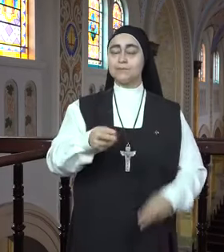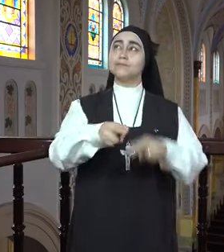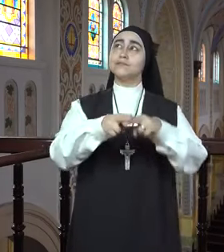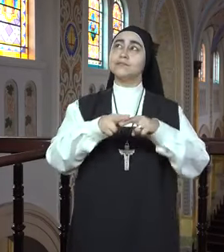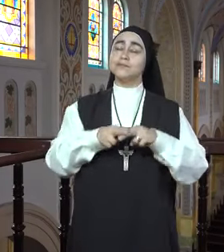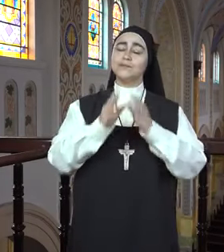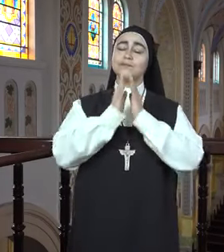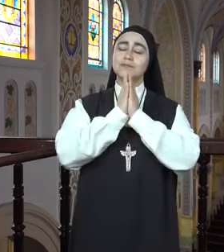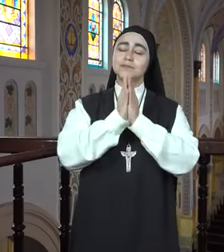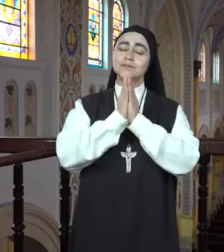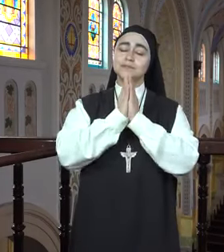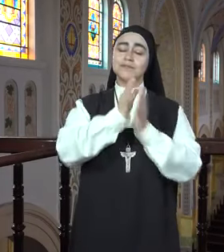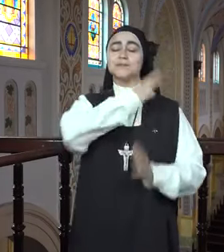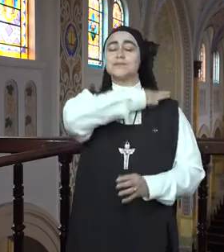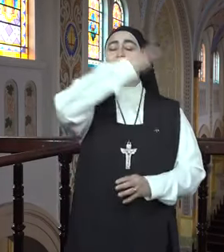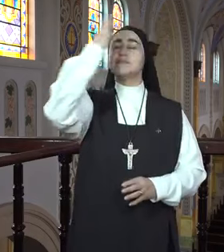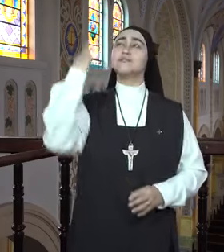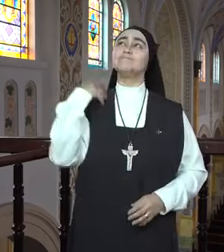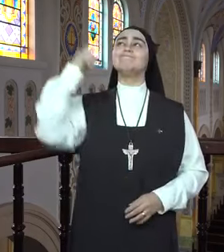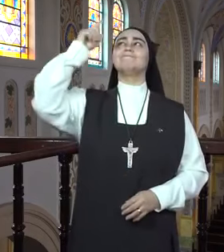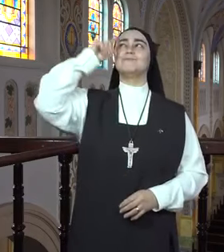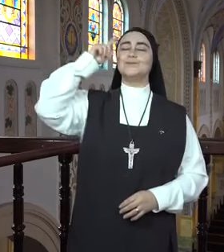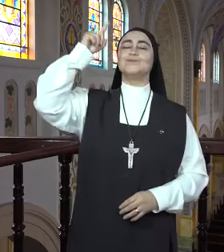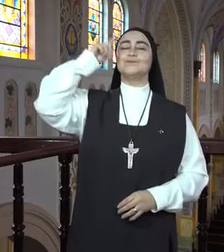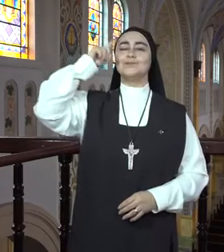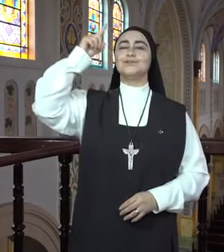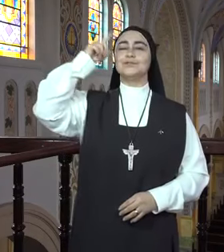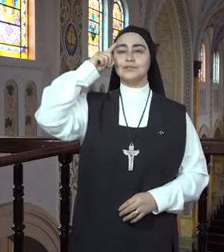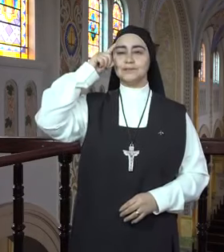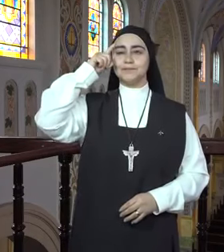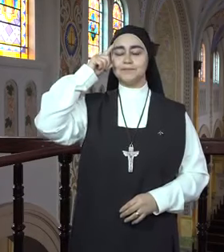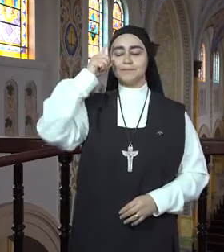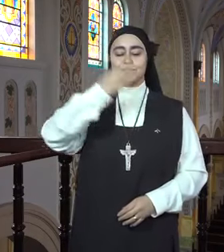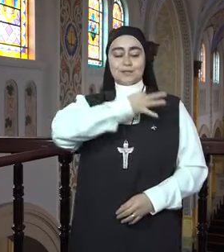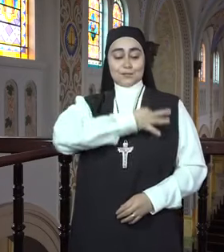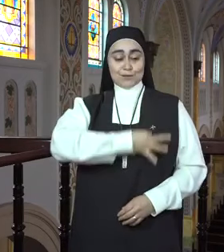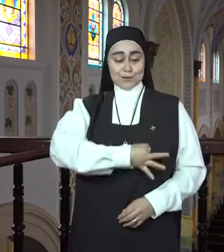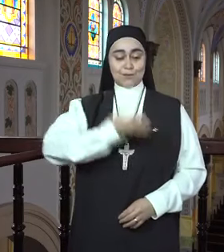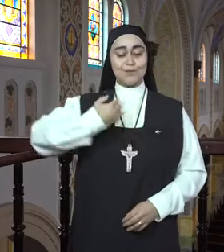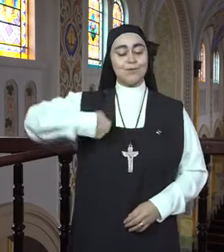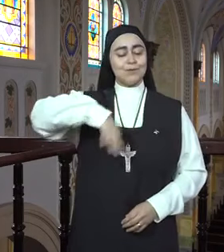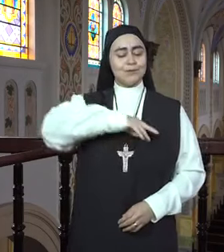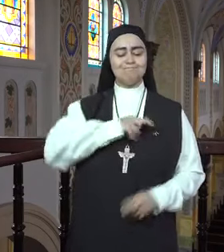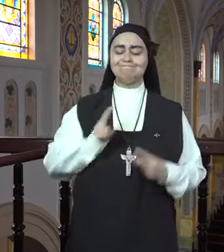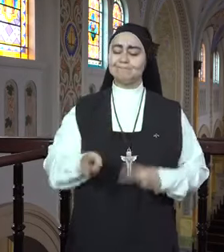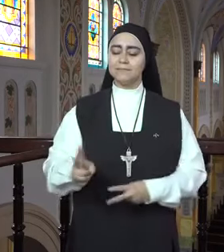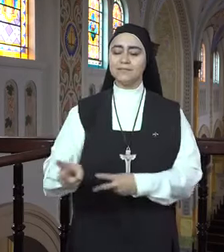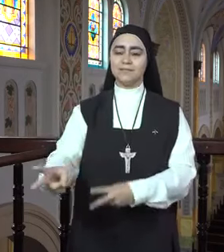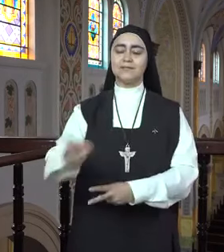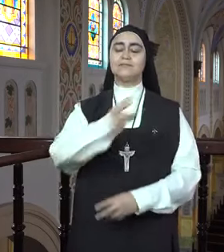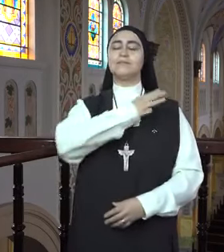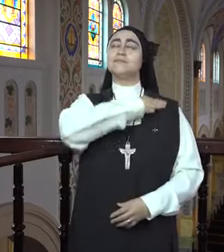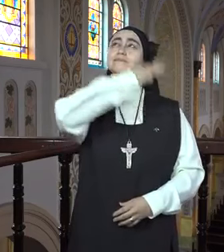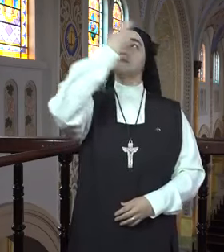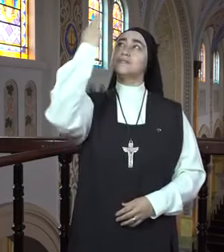mãos liberais. Dignai-vos agora e para sempre tomarmos debaixo de vosso poderoso